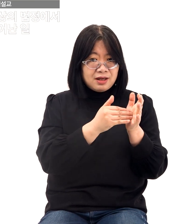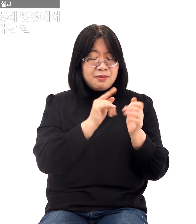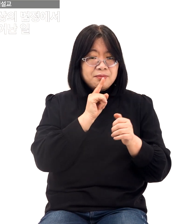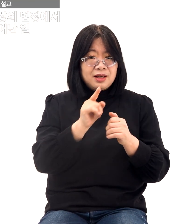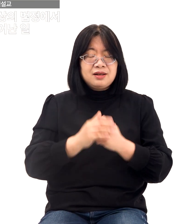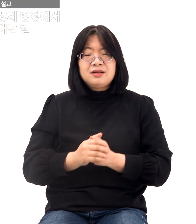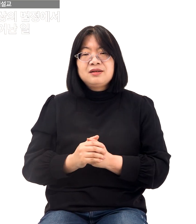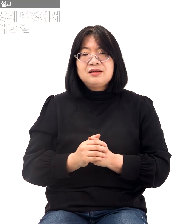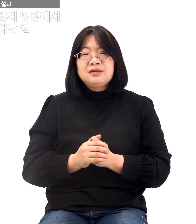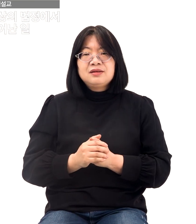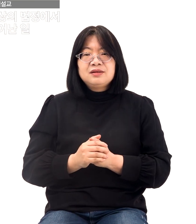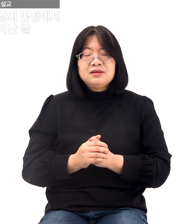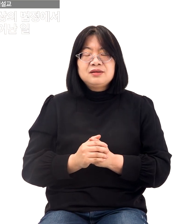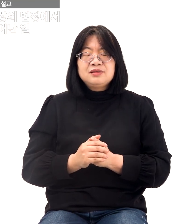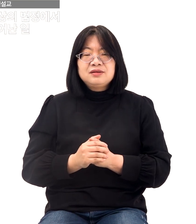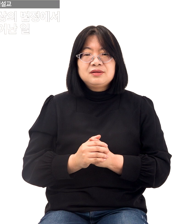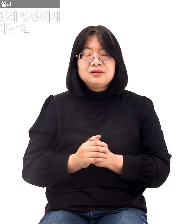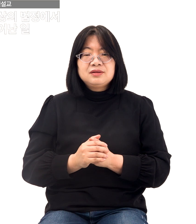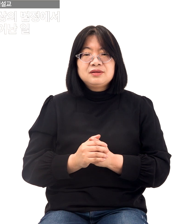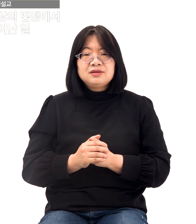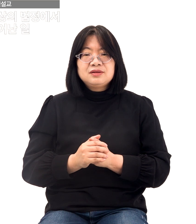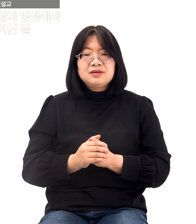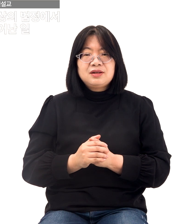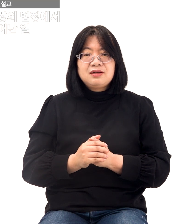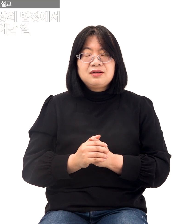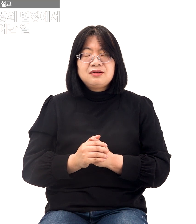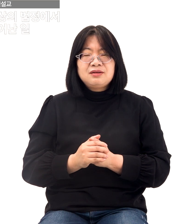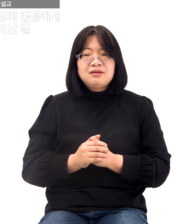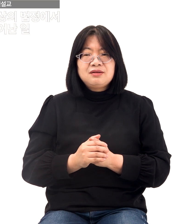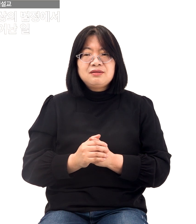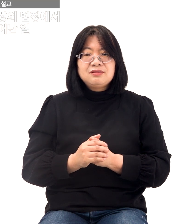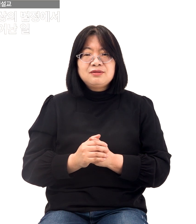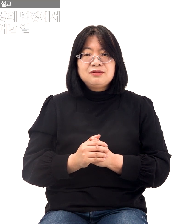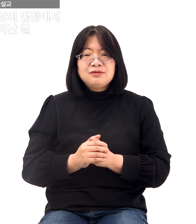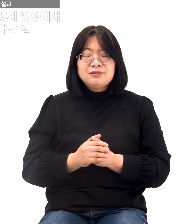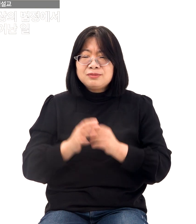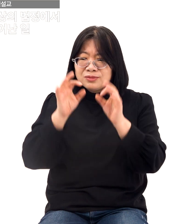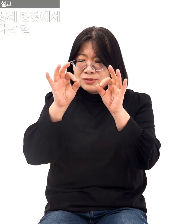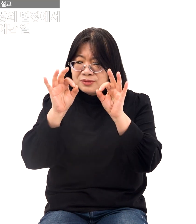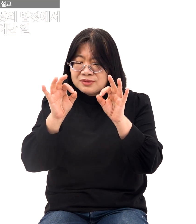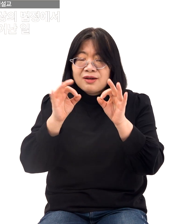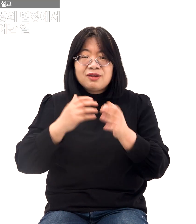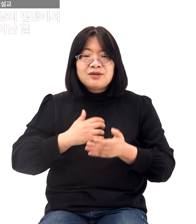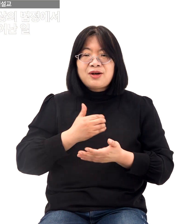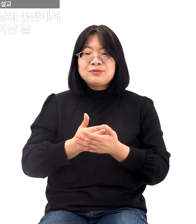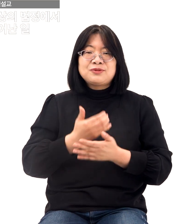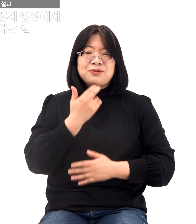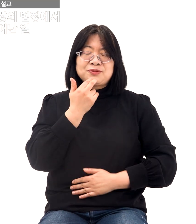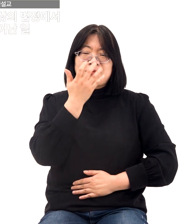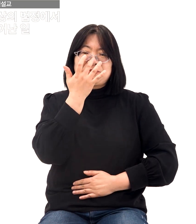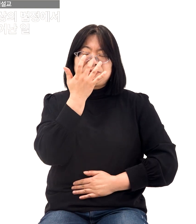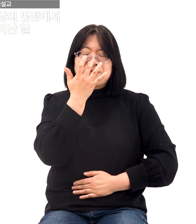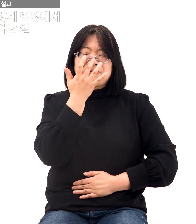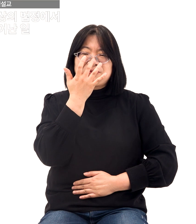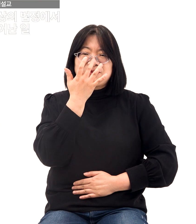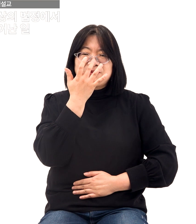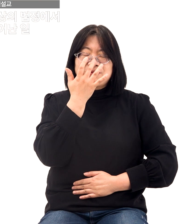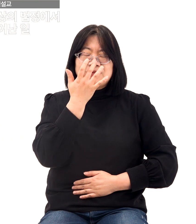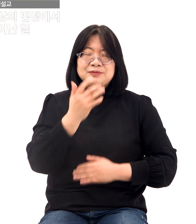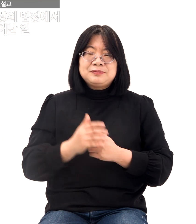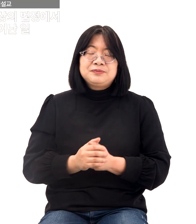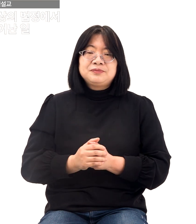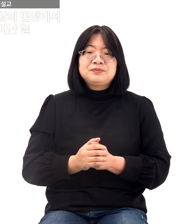거예요. 뭐 별로 그렇게 감동들이 없으신데 아직 감동들이 없으실